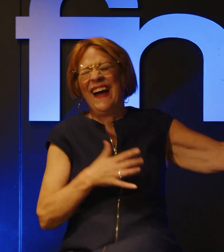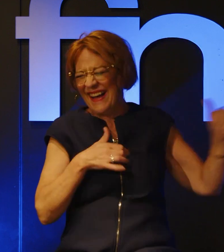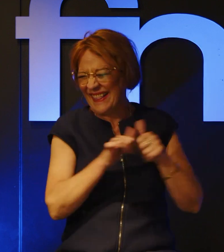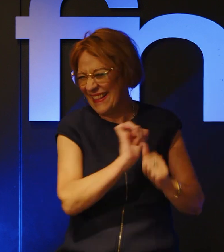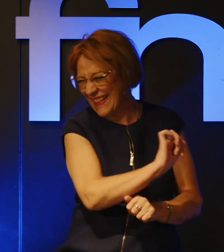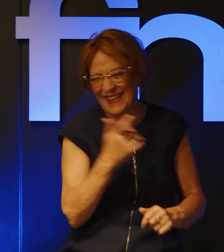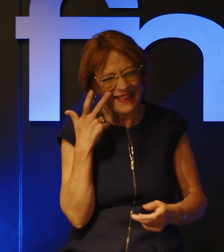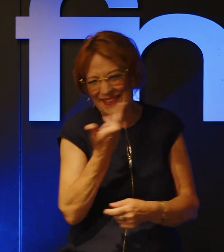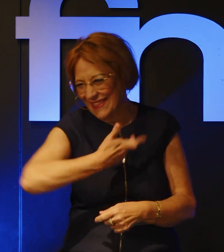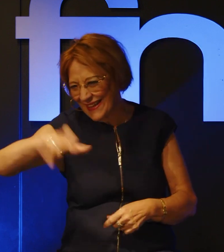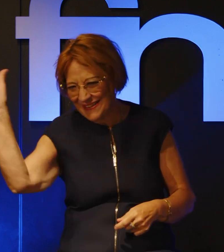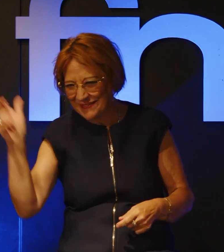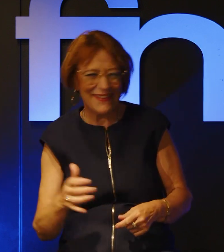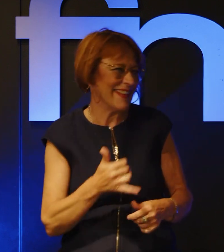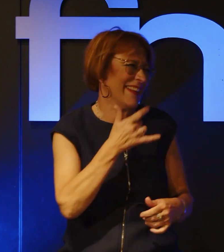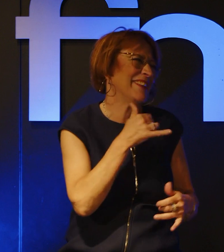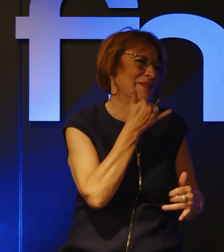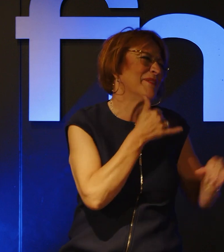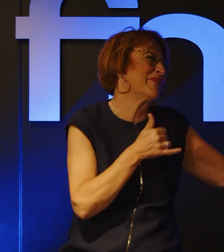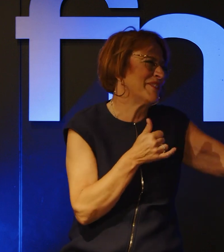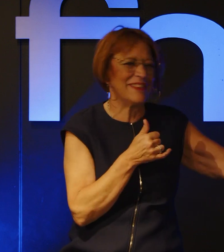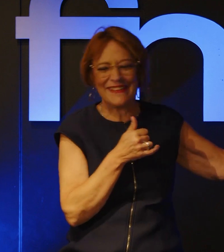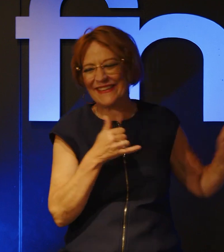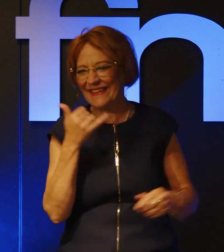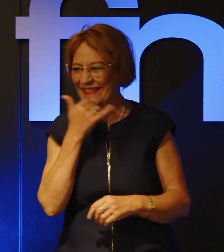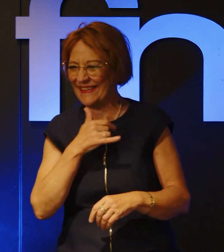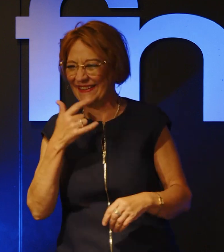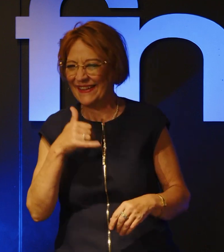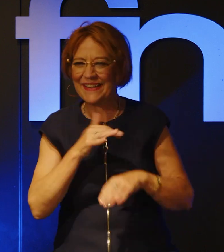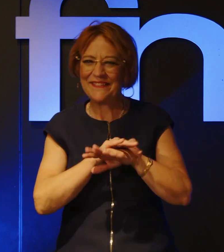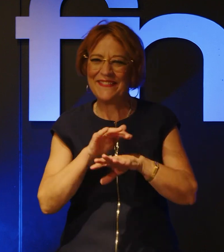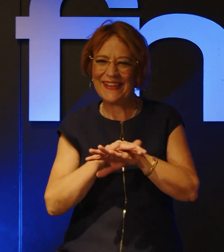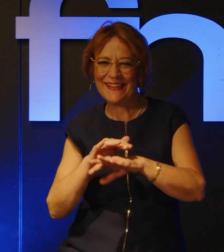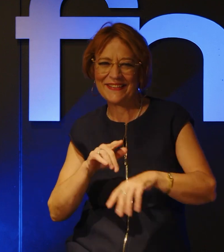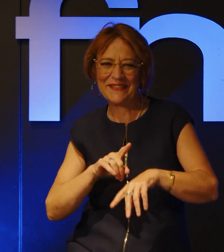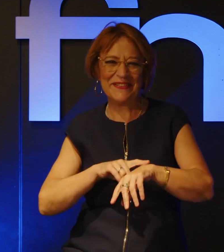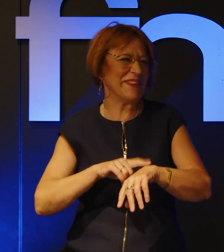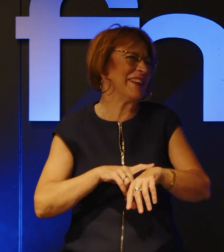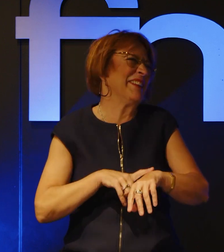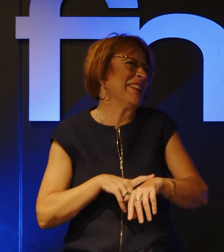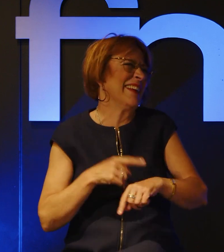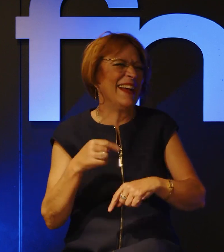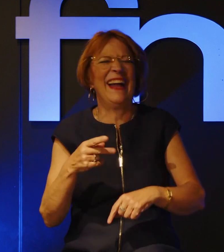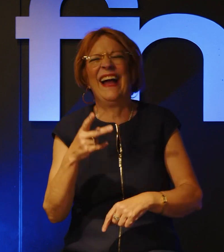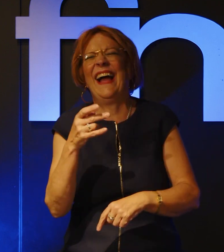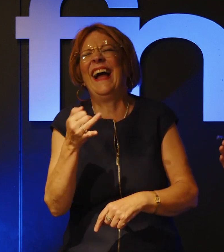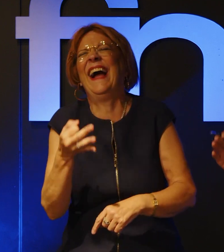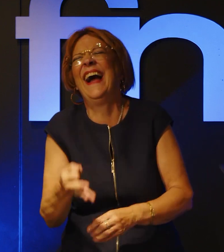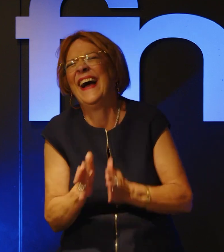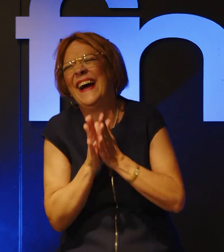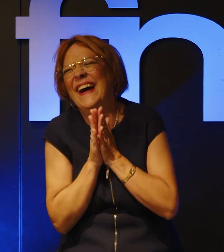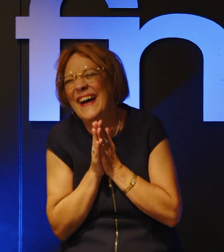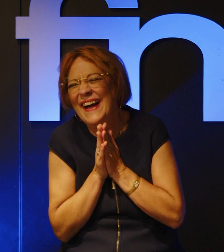mesmo portanto muito feliz por estares aqui e e merece agora esse esse momento que tiveste sem